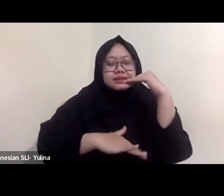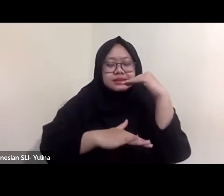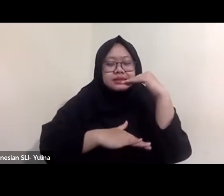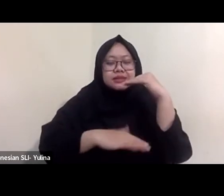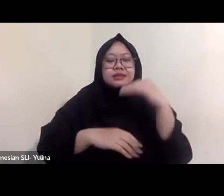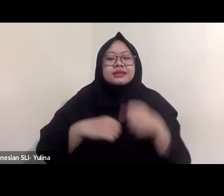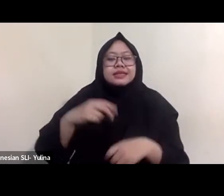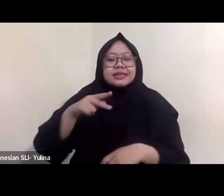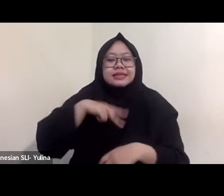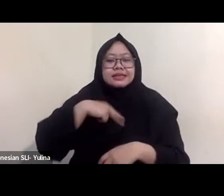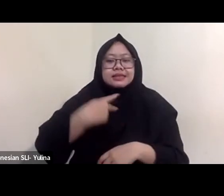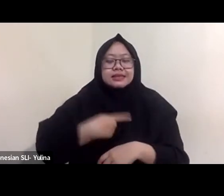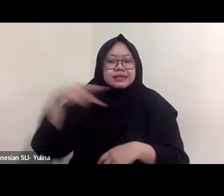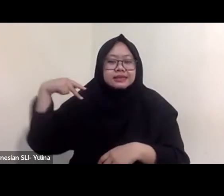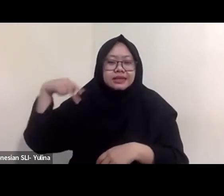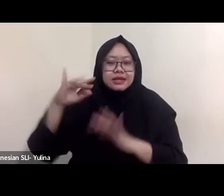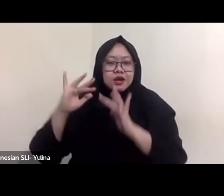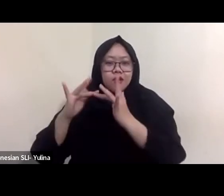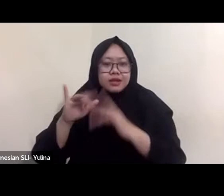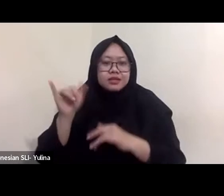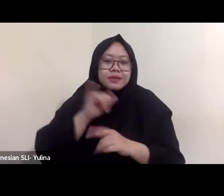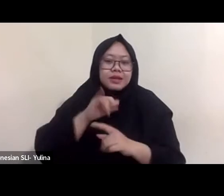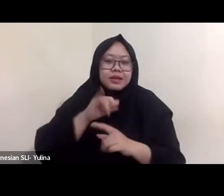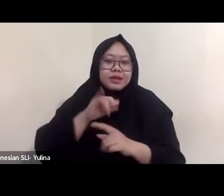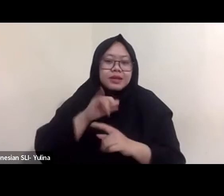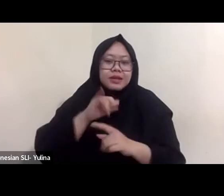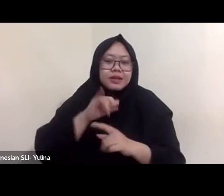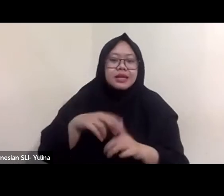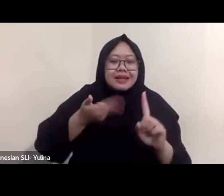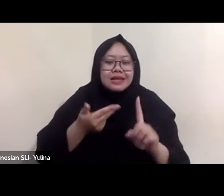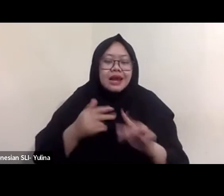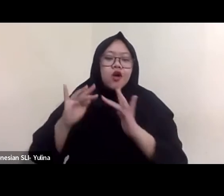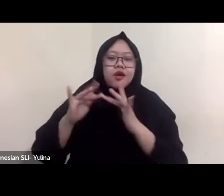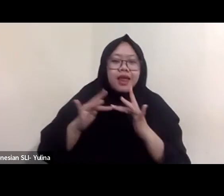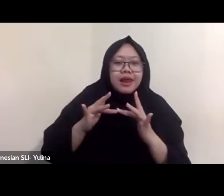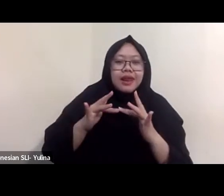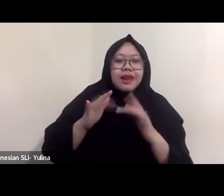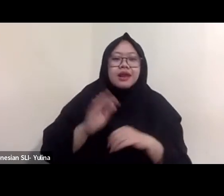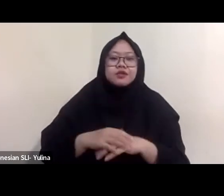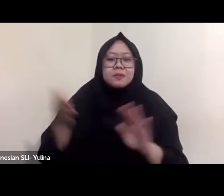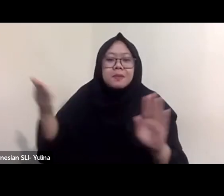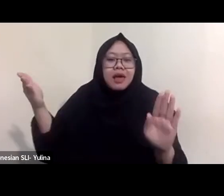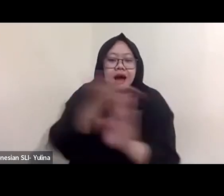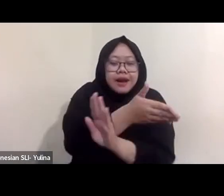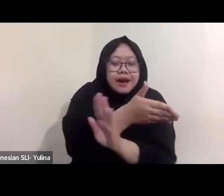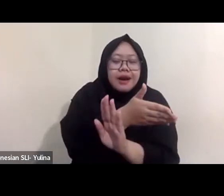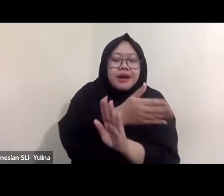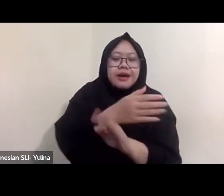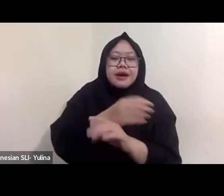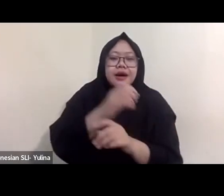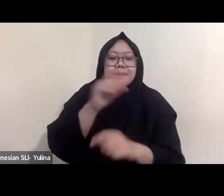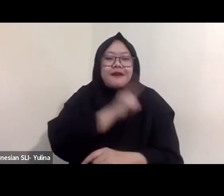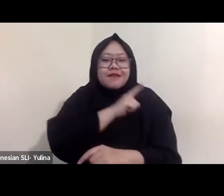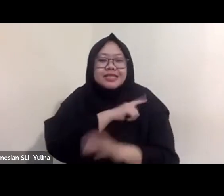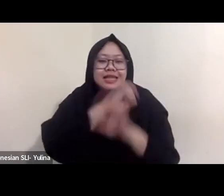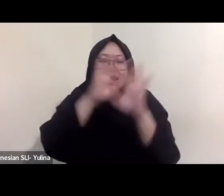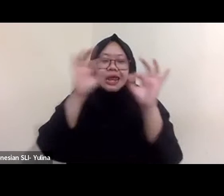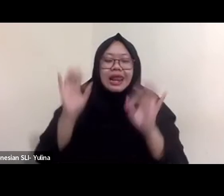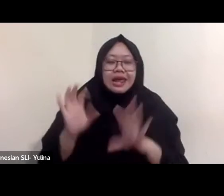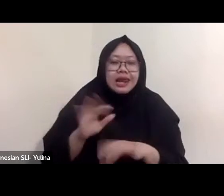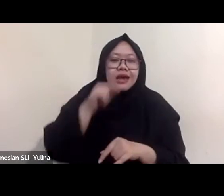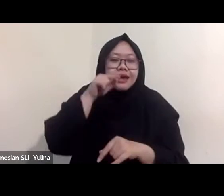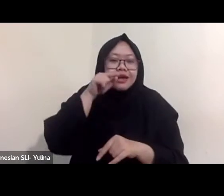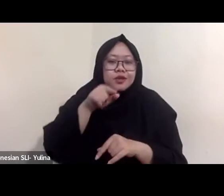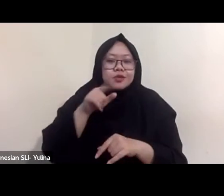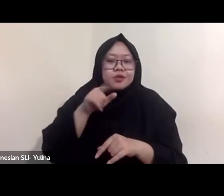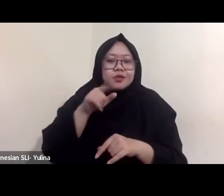dipungkiri. Pelecehan online, peretasan, pelanggaran privasi, membuat ekosistem belajar online menjadi menakutkan bagi